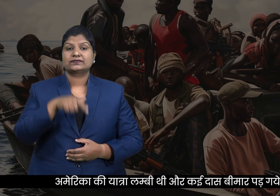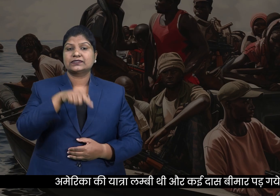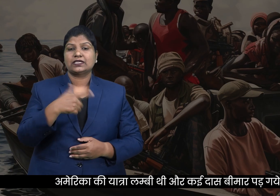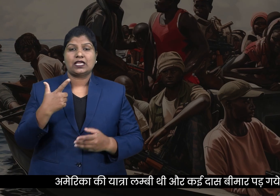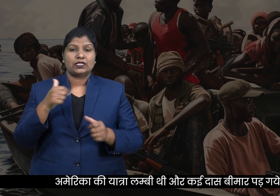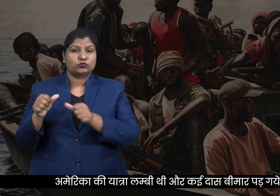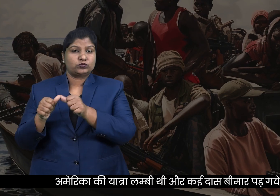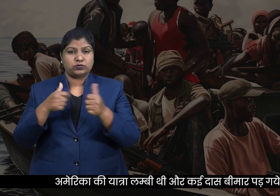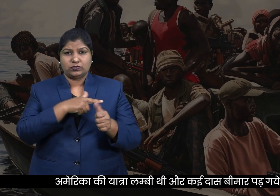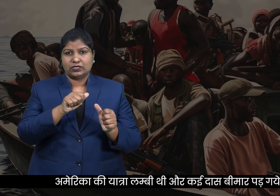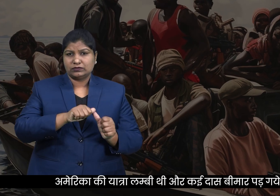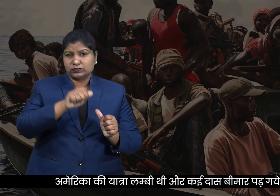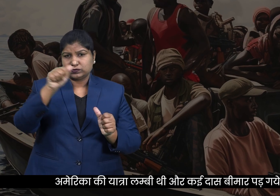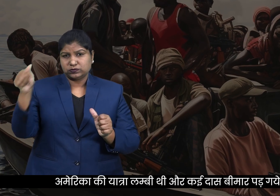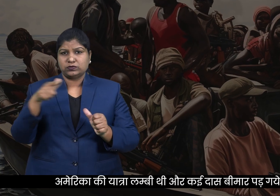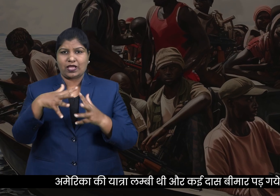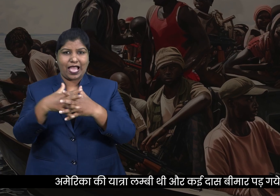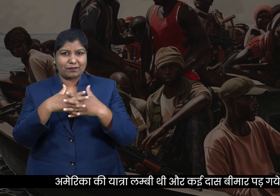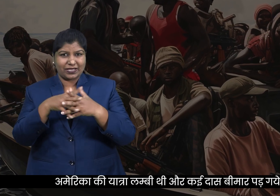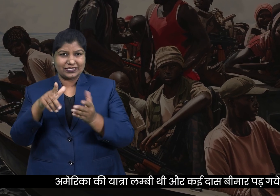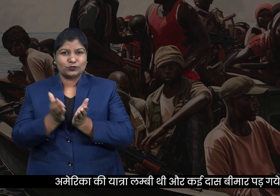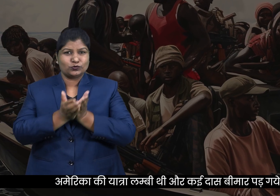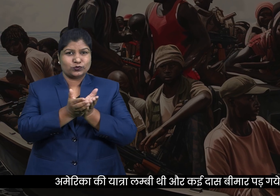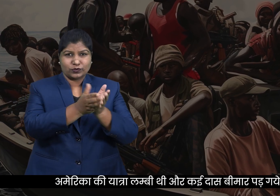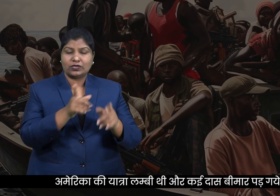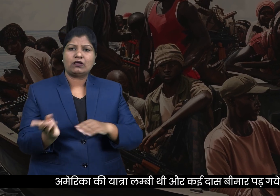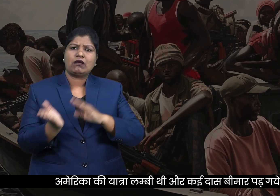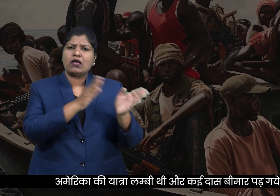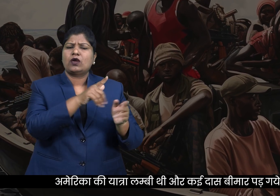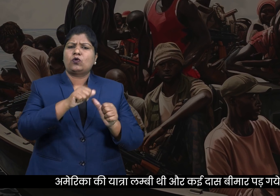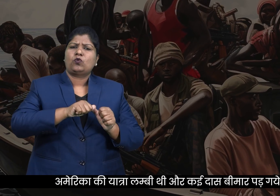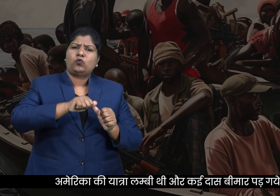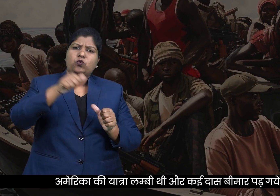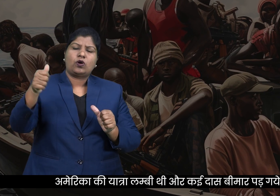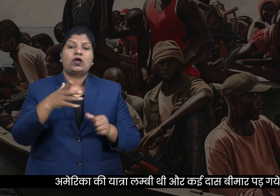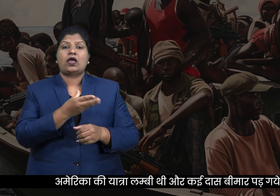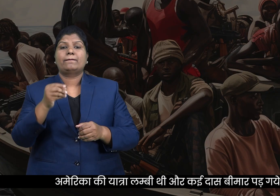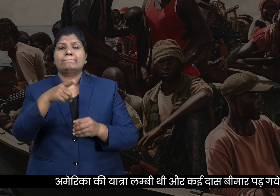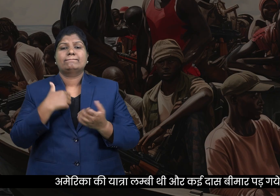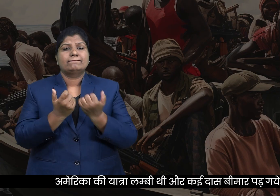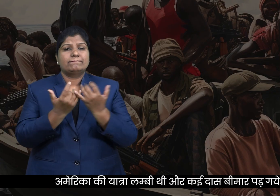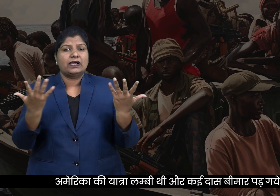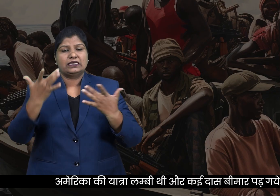अमेरिका की यात्रा लंबी थी और कई दास बीमार पड़ गए और मर गए।